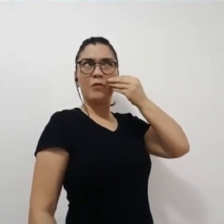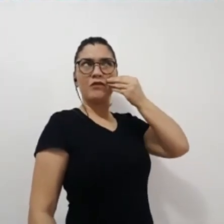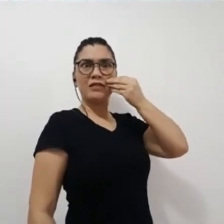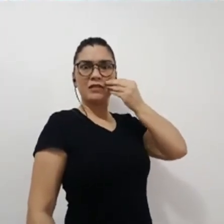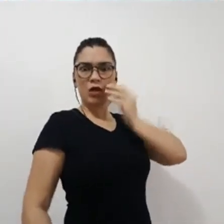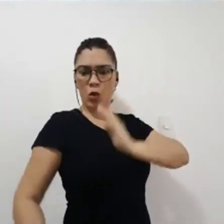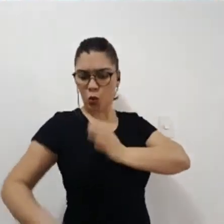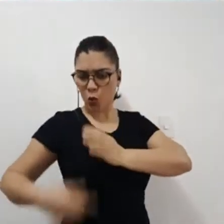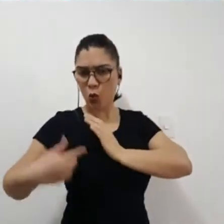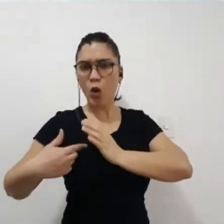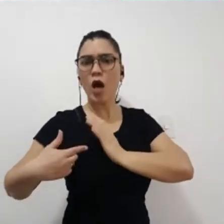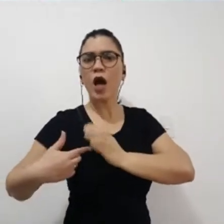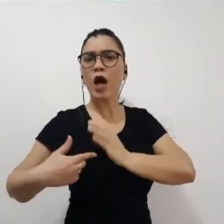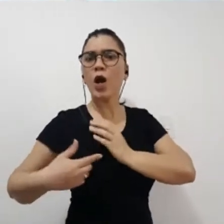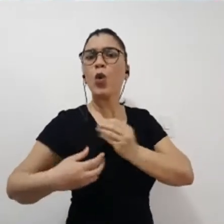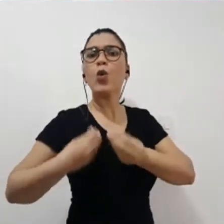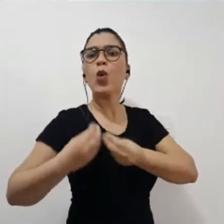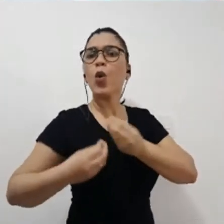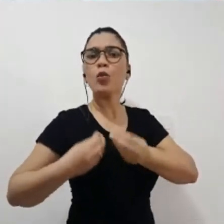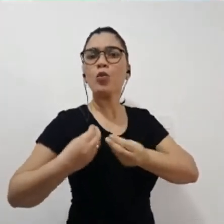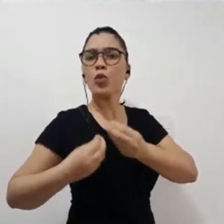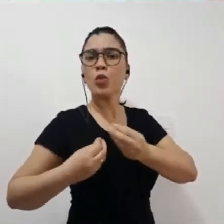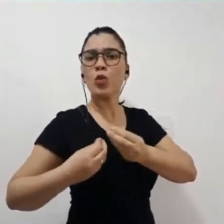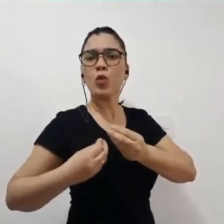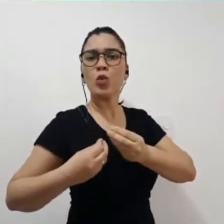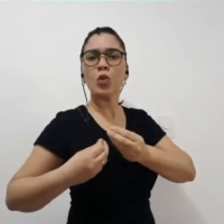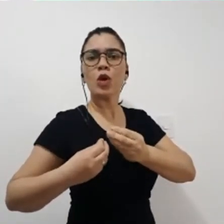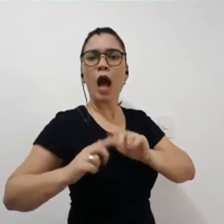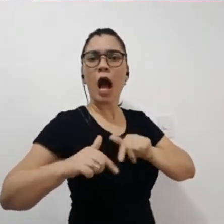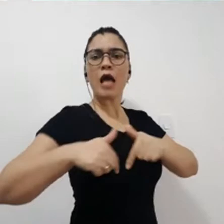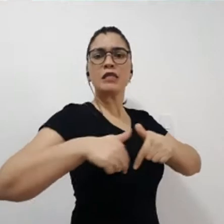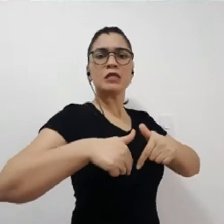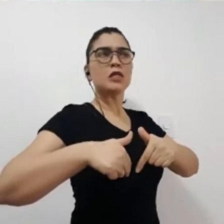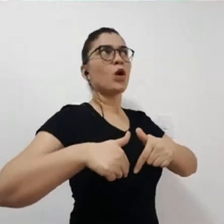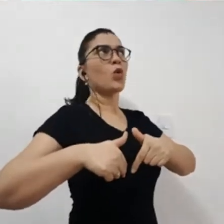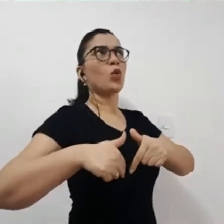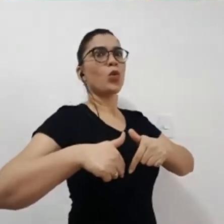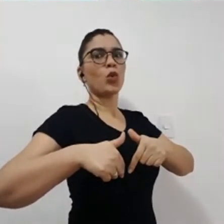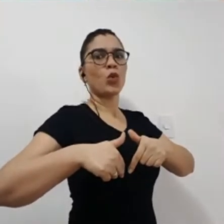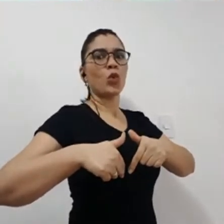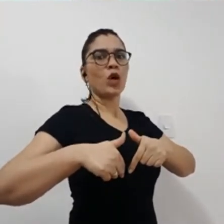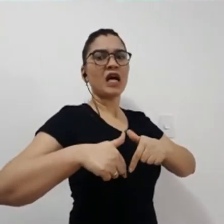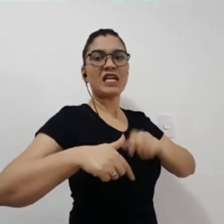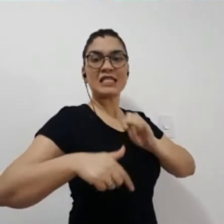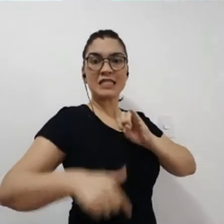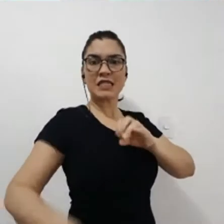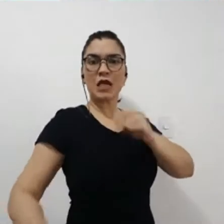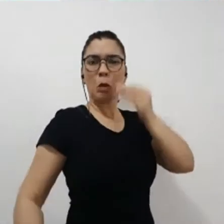provação, transforma a provação em tentação. Você está entendendo?